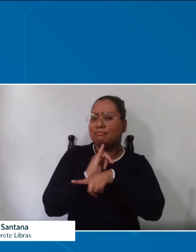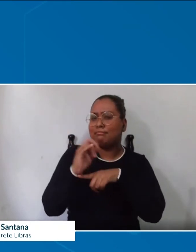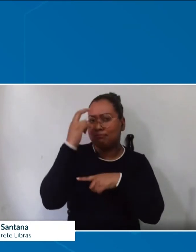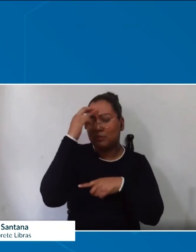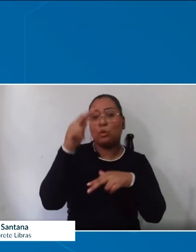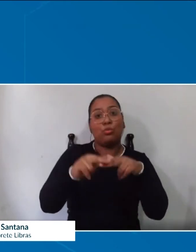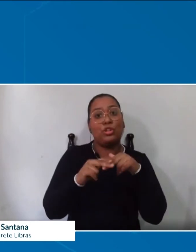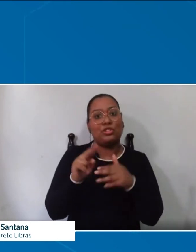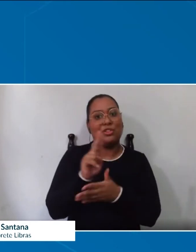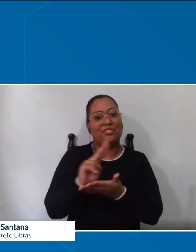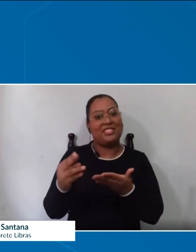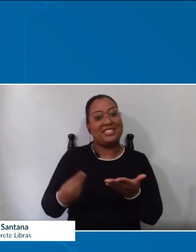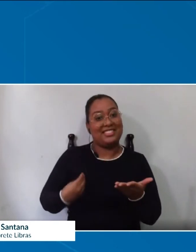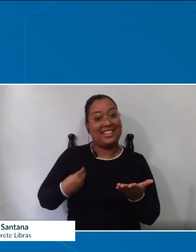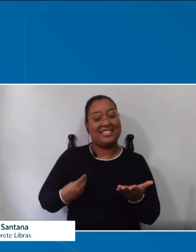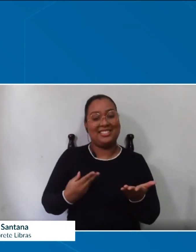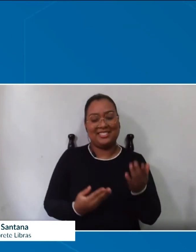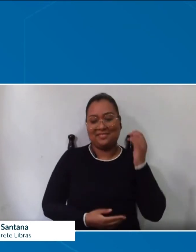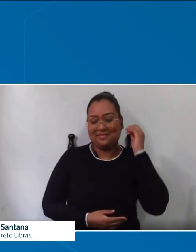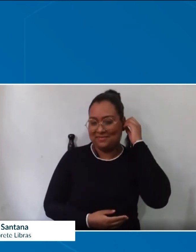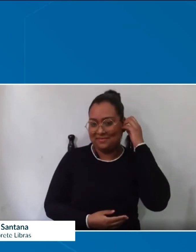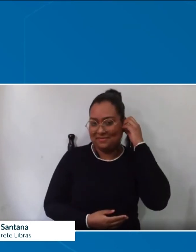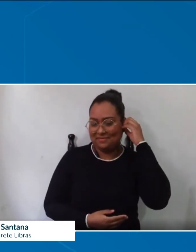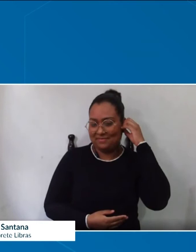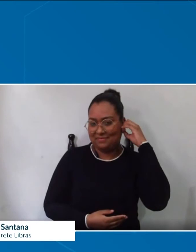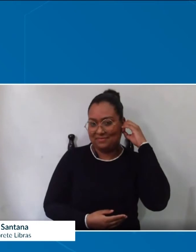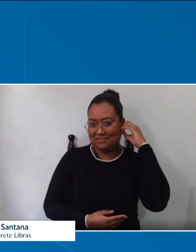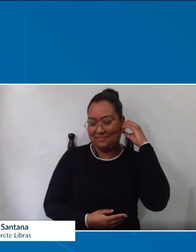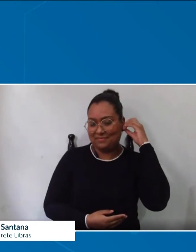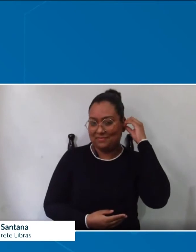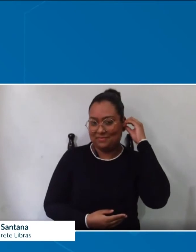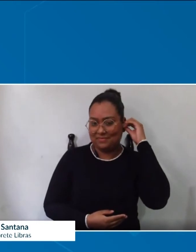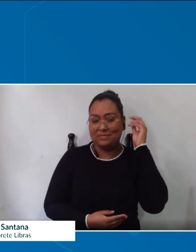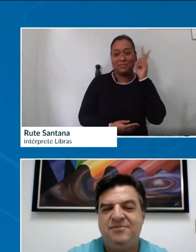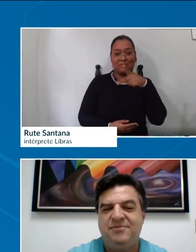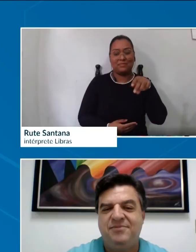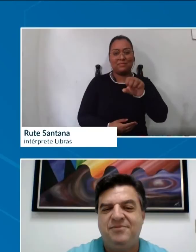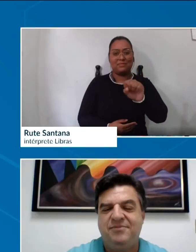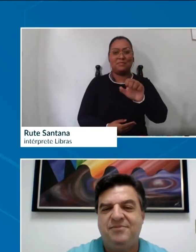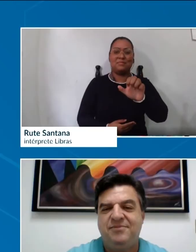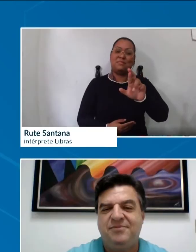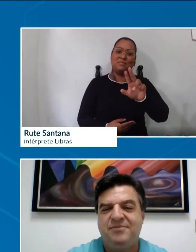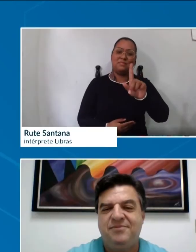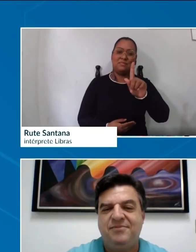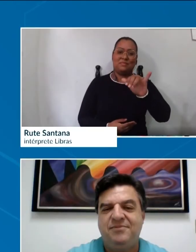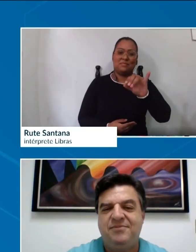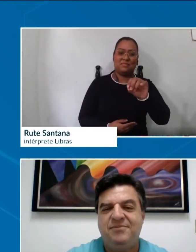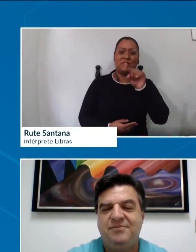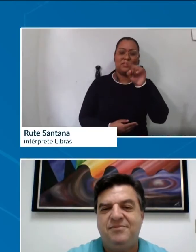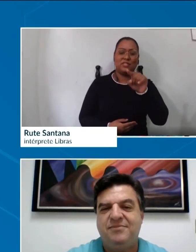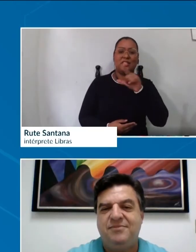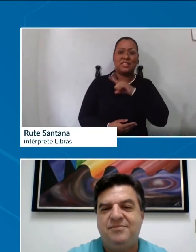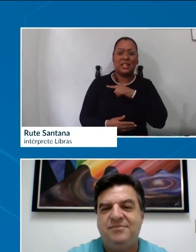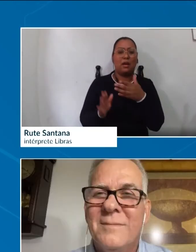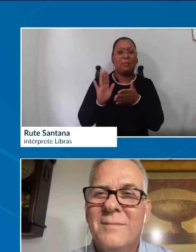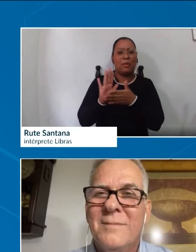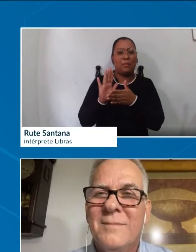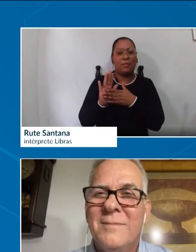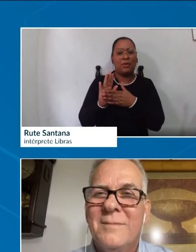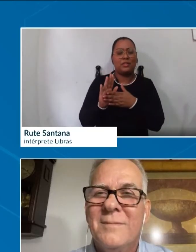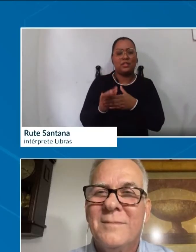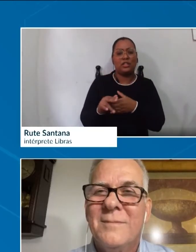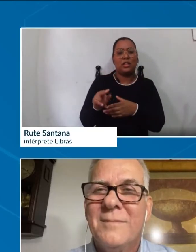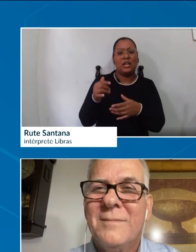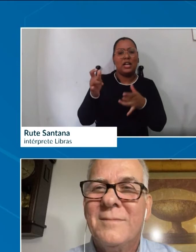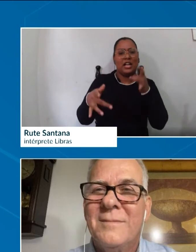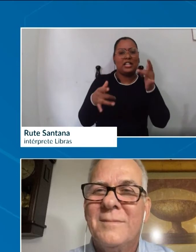que a universidade está aqui, né? E, professor Sérgio, eu achei muito interessante que você trabalha também com o aproveitamento de resíduos, pelo que eu entendi,